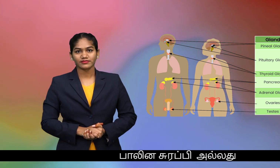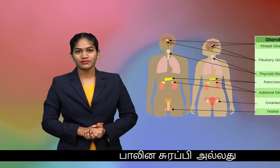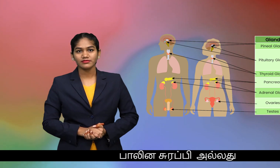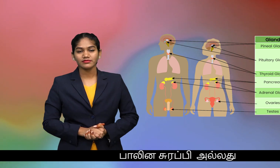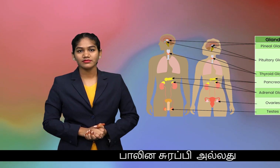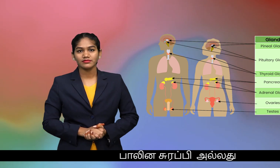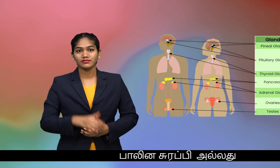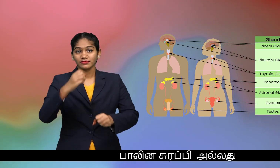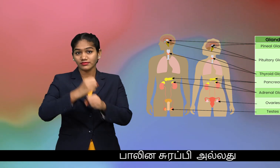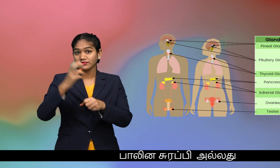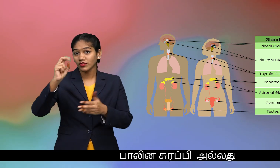பாலின சுரப்பி அல்லது